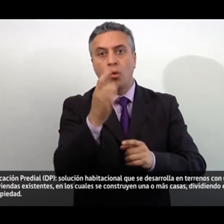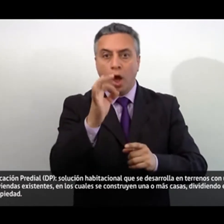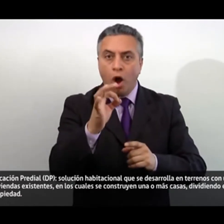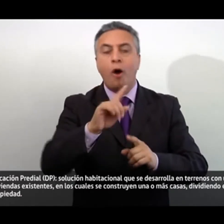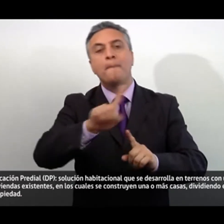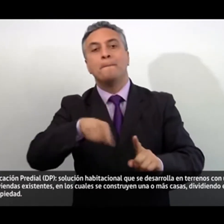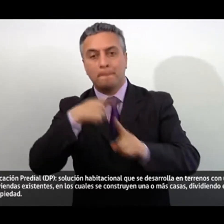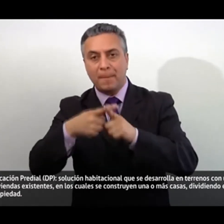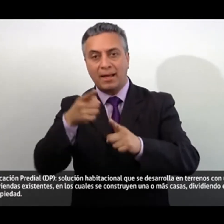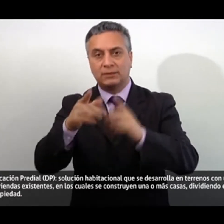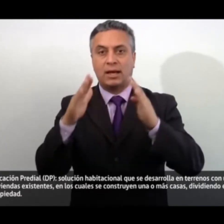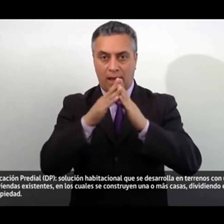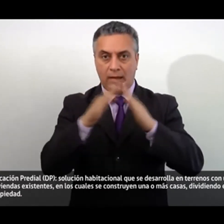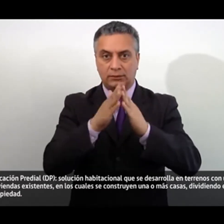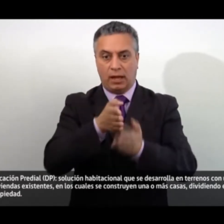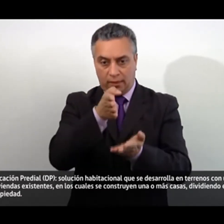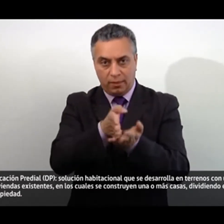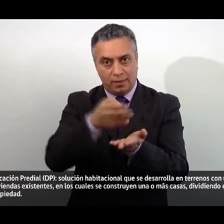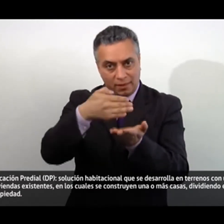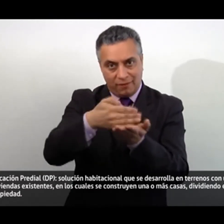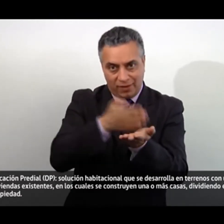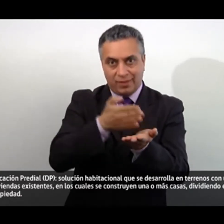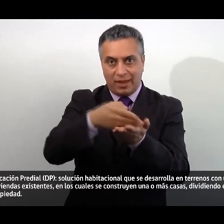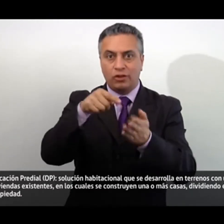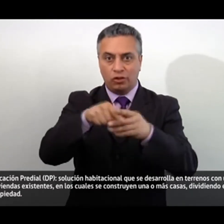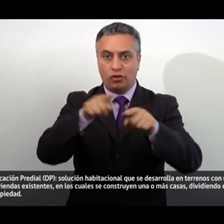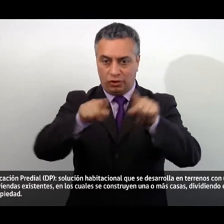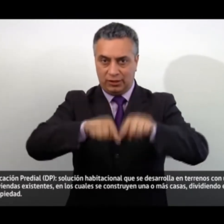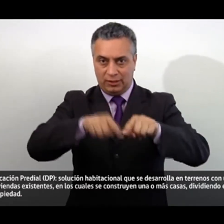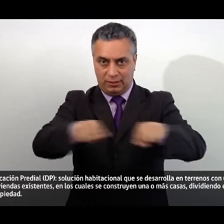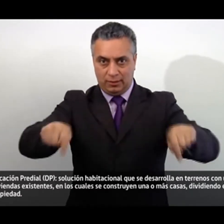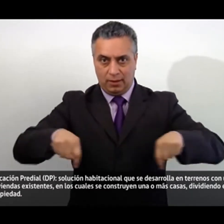construyen una o más casas, dividiendo el terreno o la propiedad.